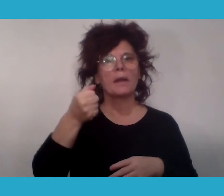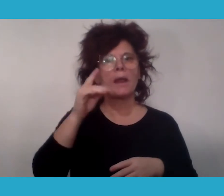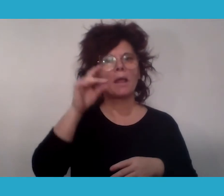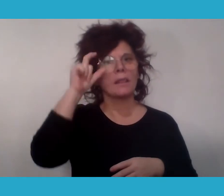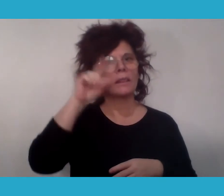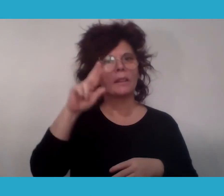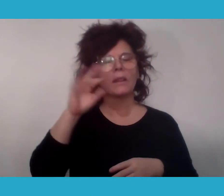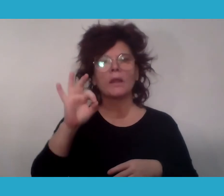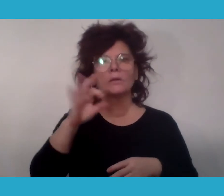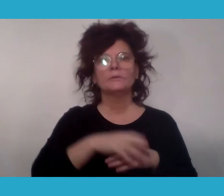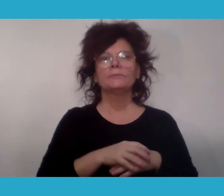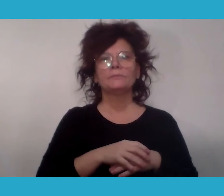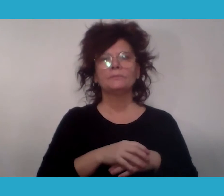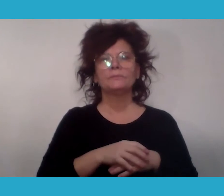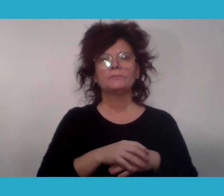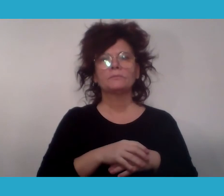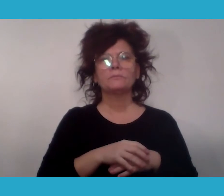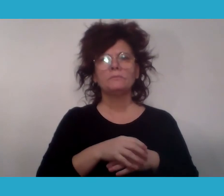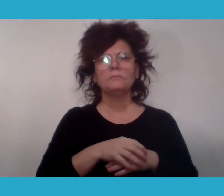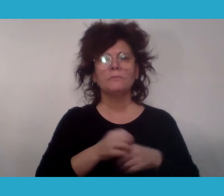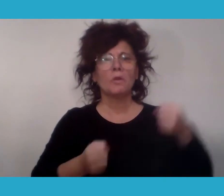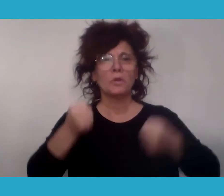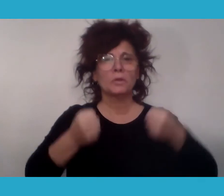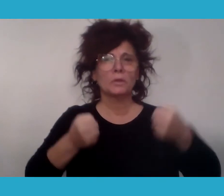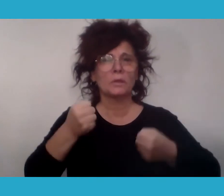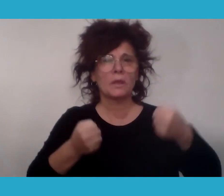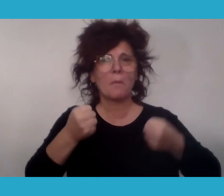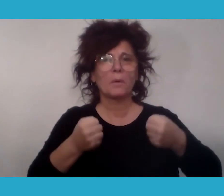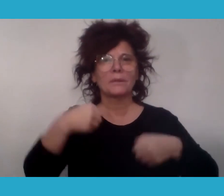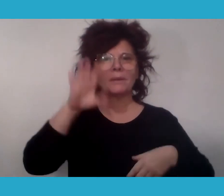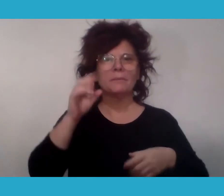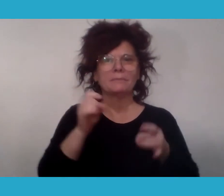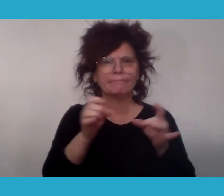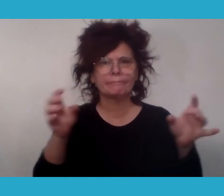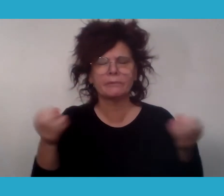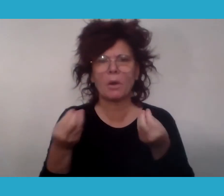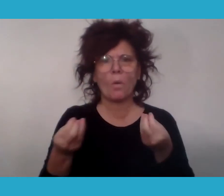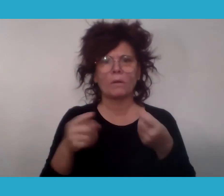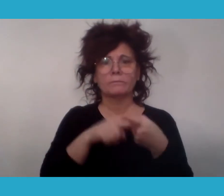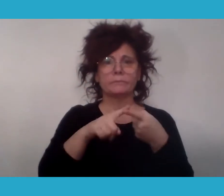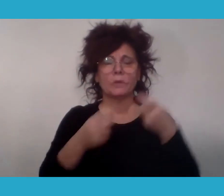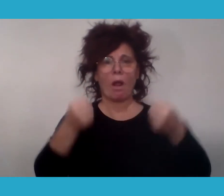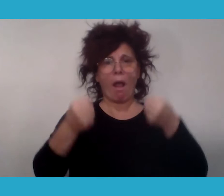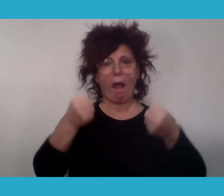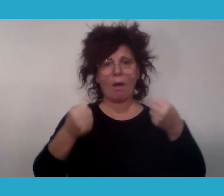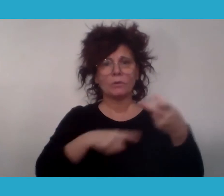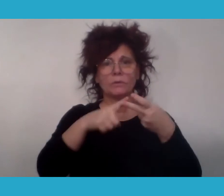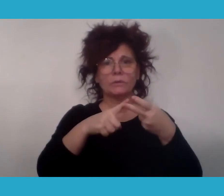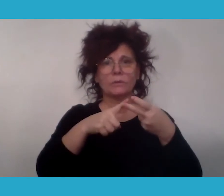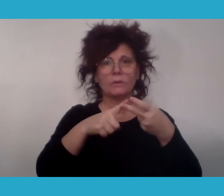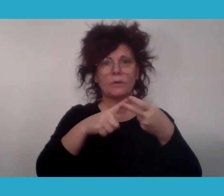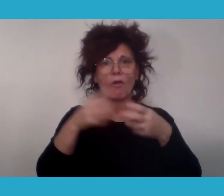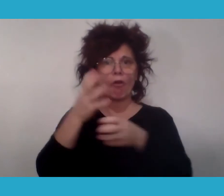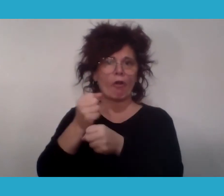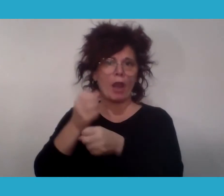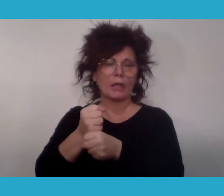bosque. Los transportes que más contaminan, afirma, es el auto, seguido del ómnibus. En Córdoba, su situación es muy grave, ya